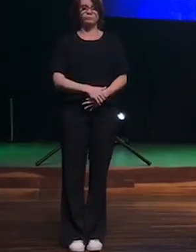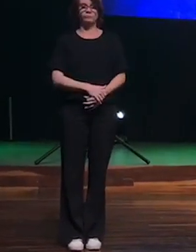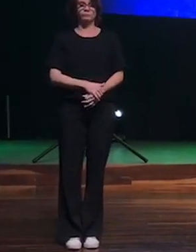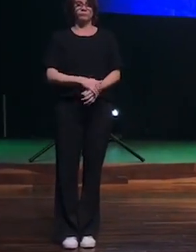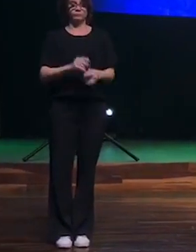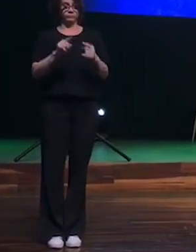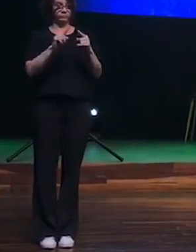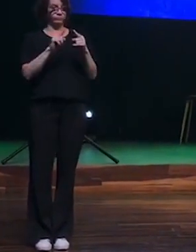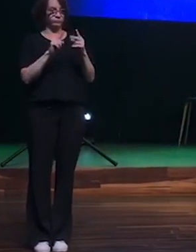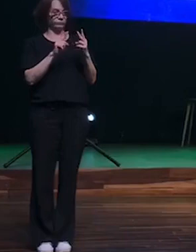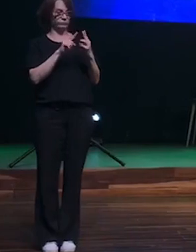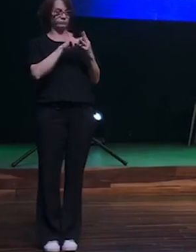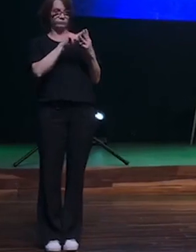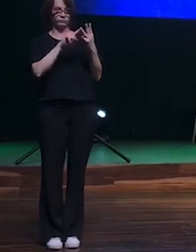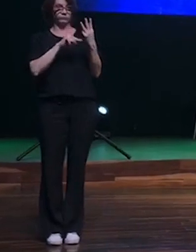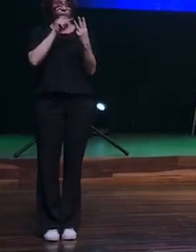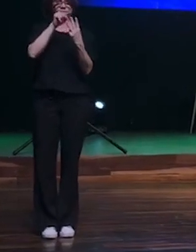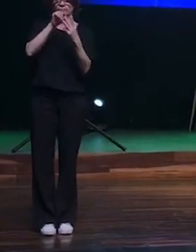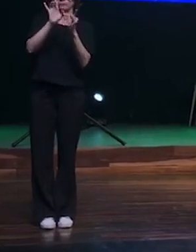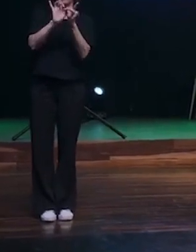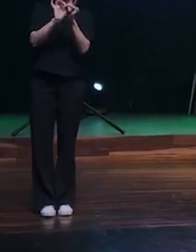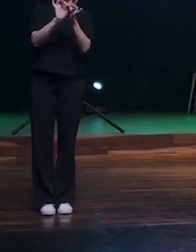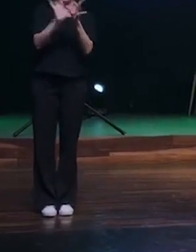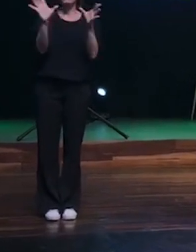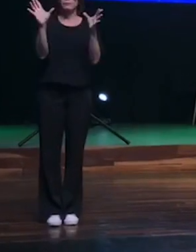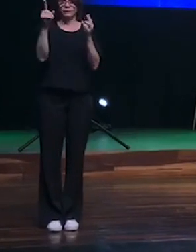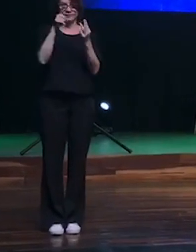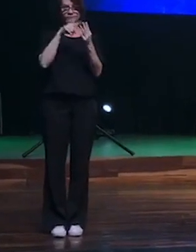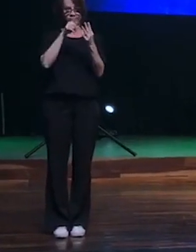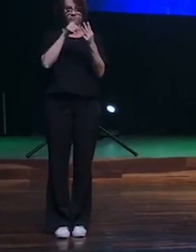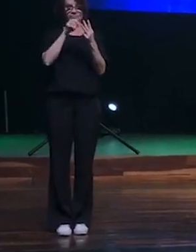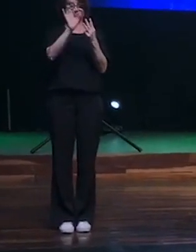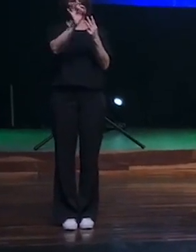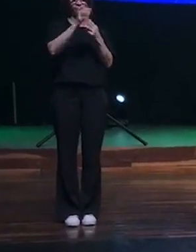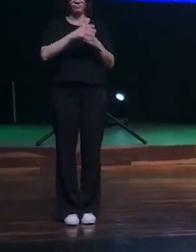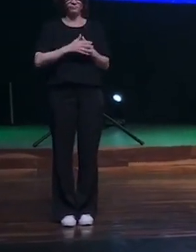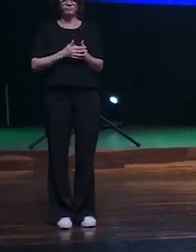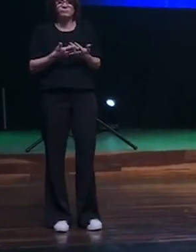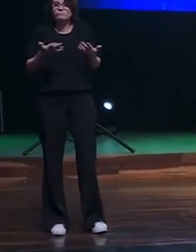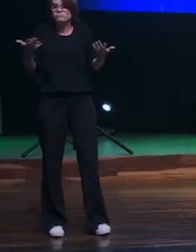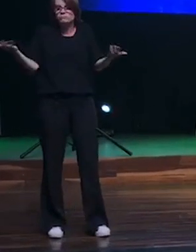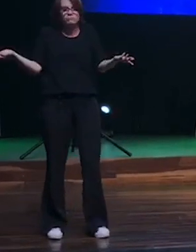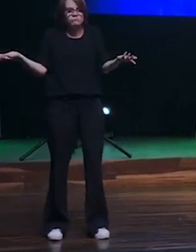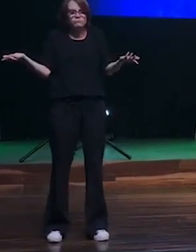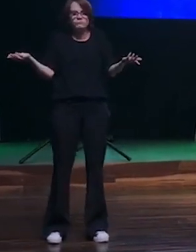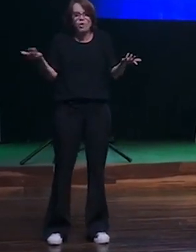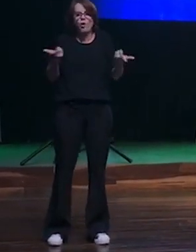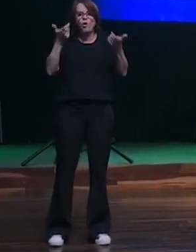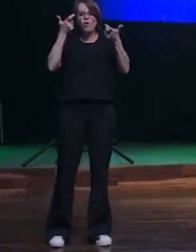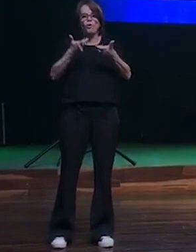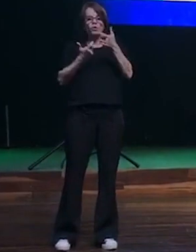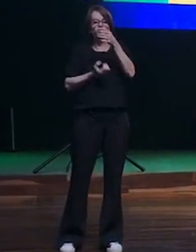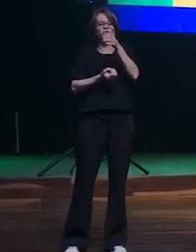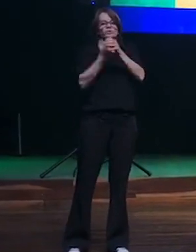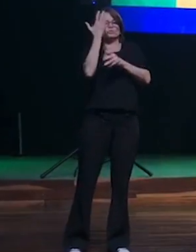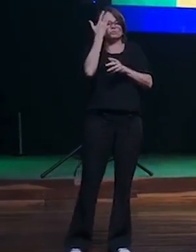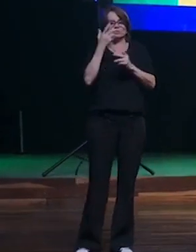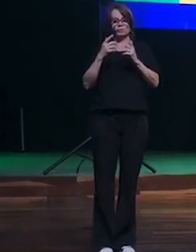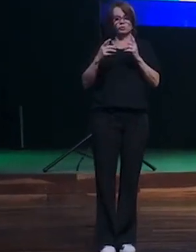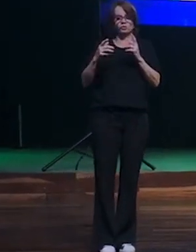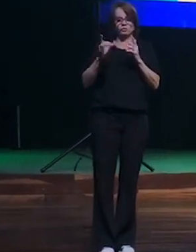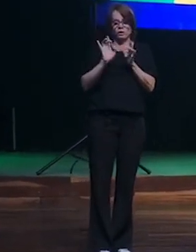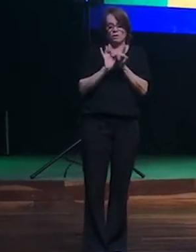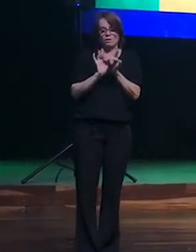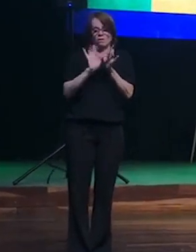A liberdade está nesse pacote, como você viu. De onde deriva isso? De onde isso